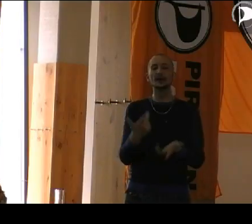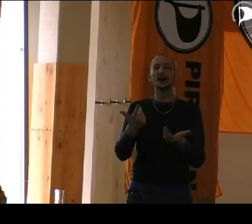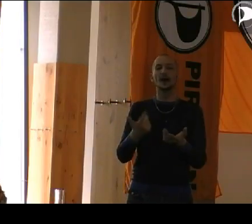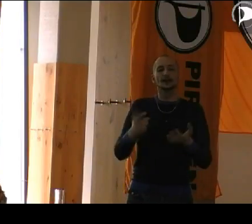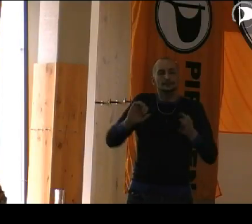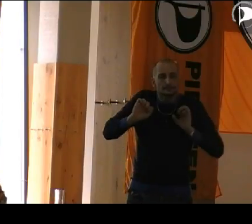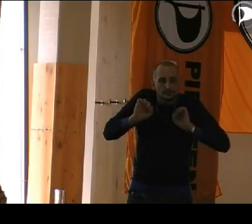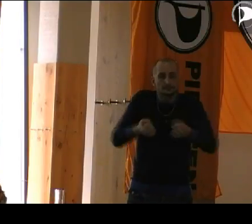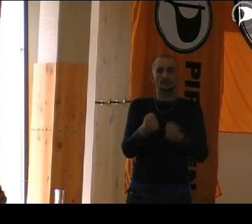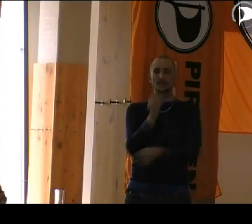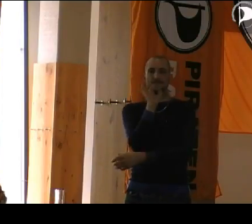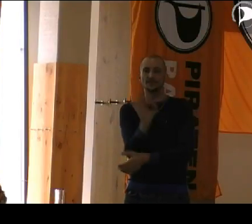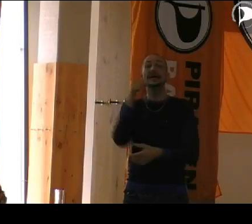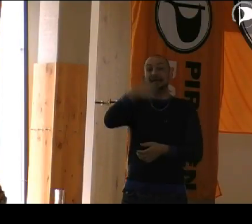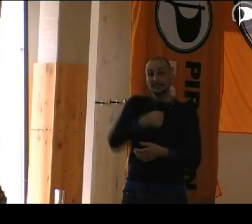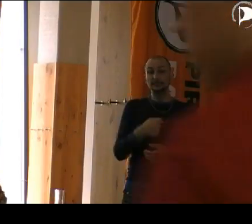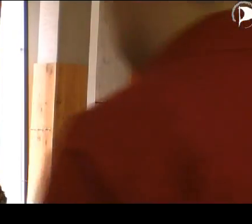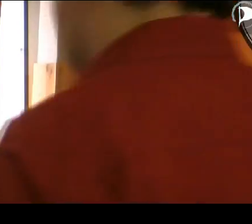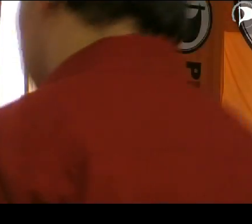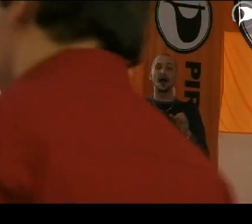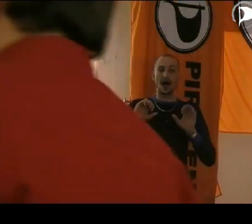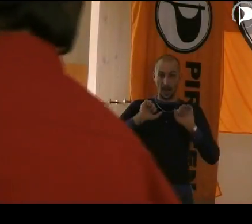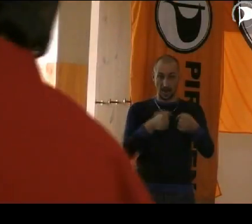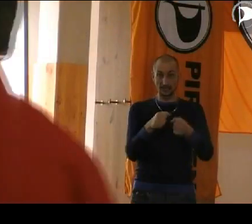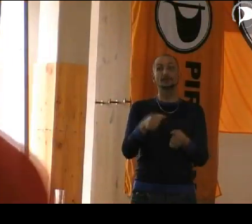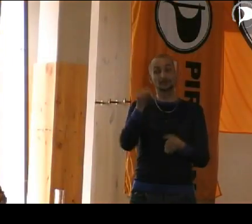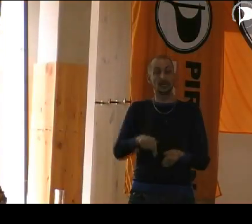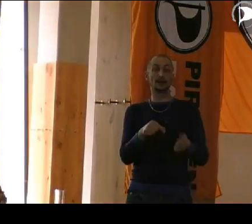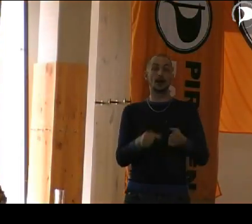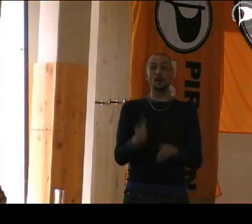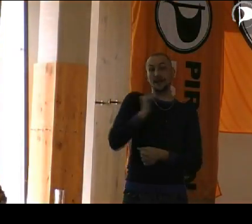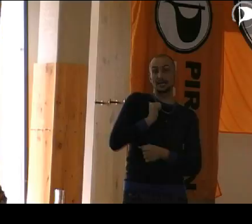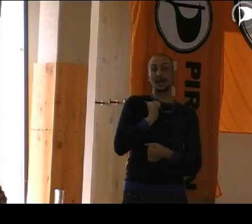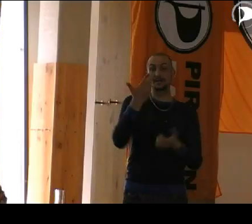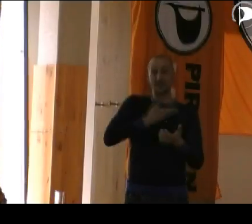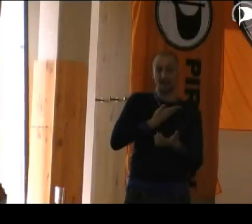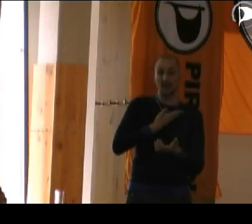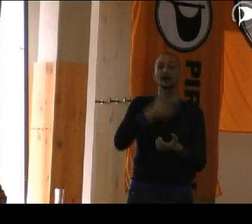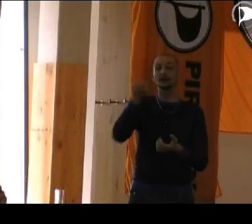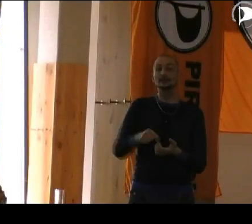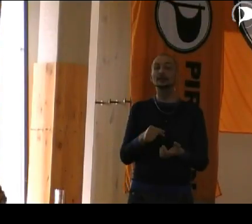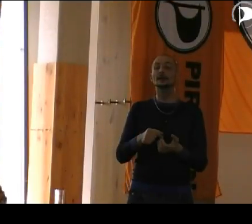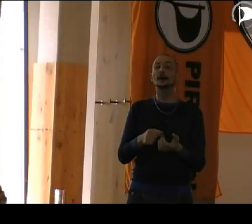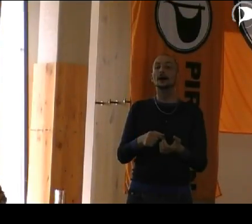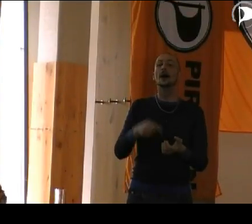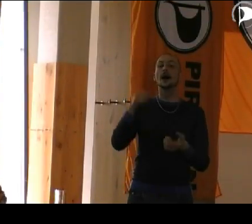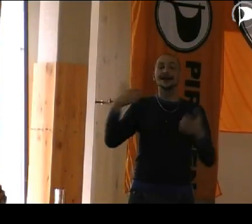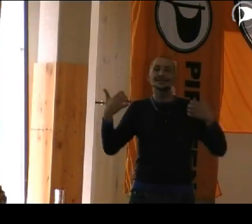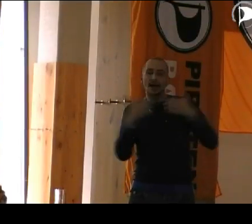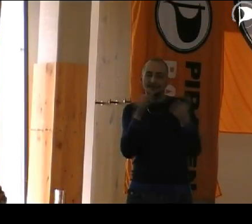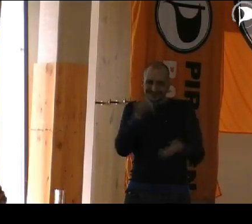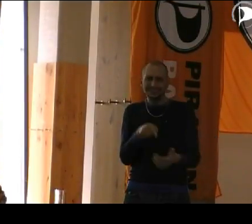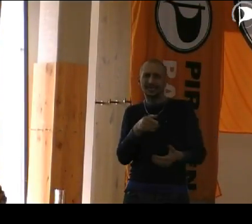und wir haben einen beitrag leisten und bei diesem vorhaben reichten und kann in dieser richtung